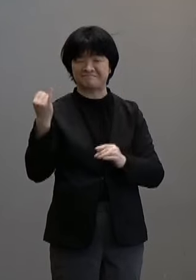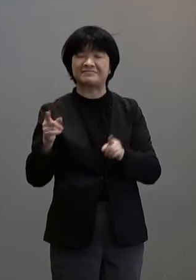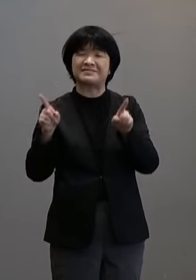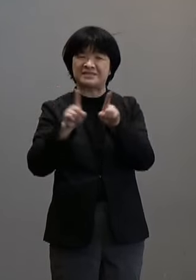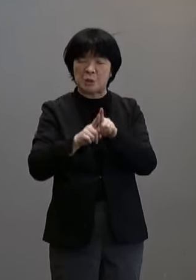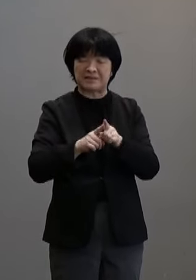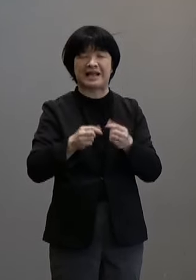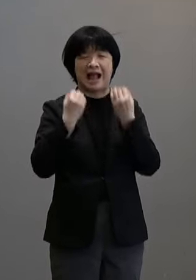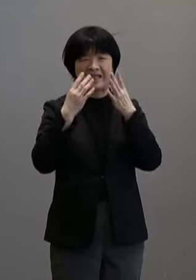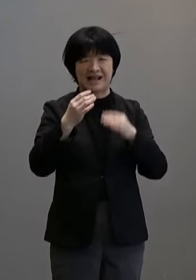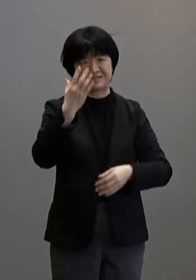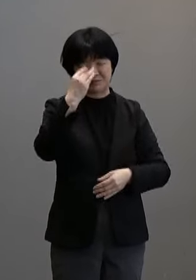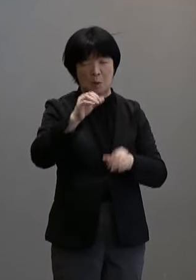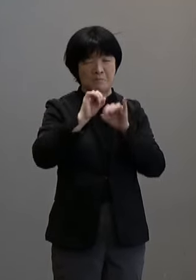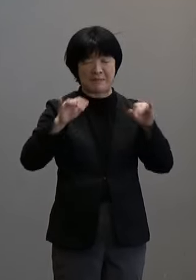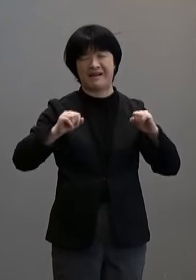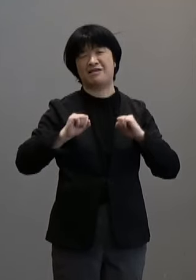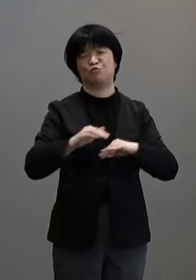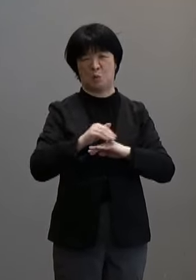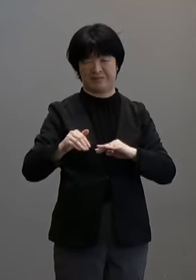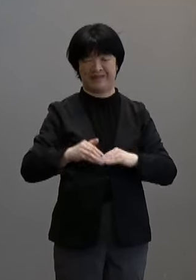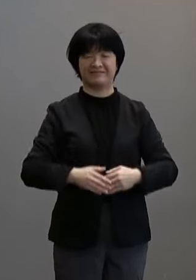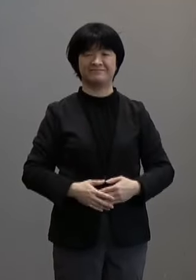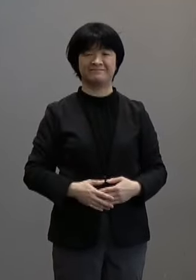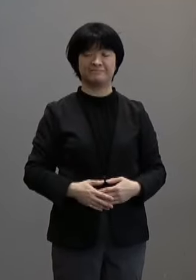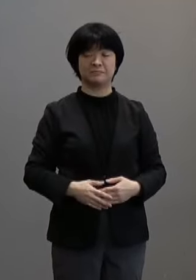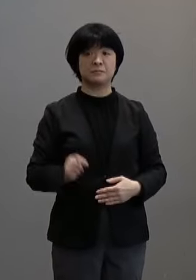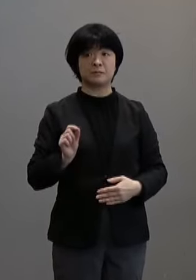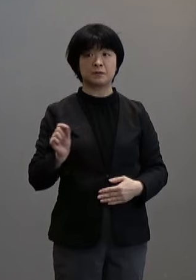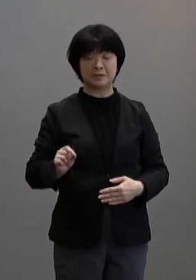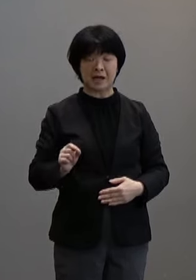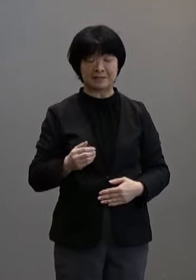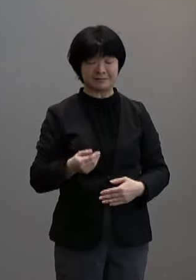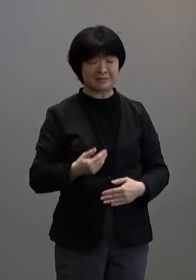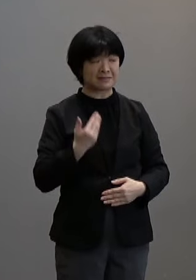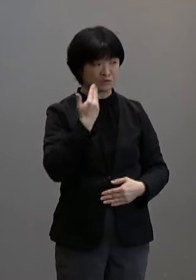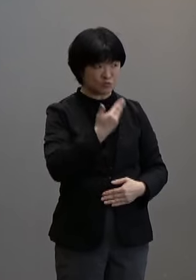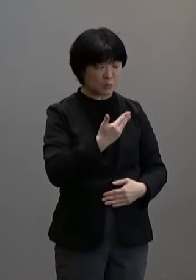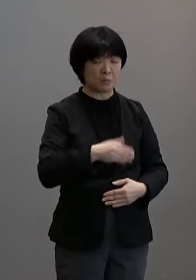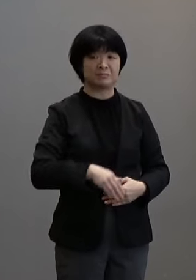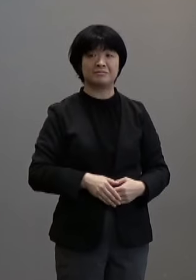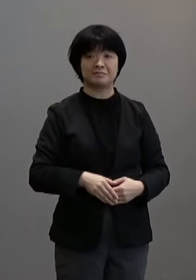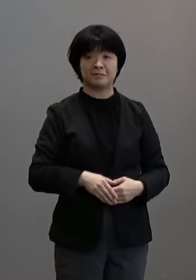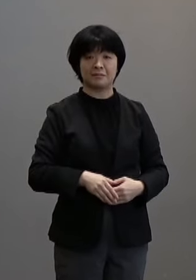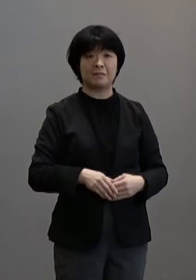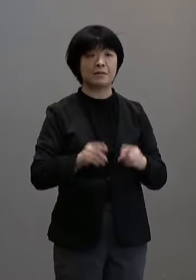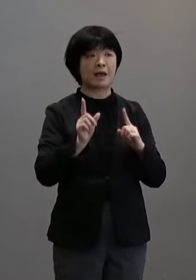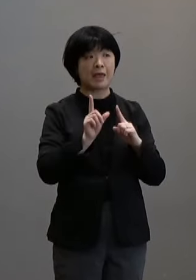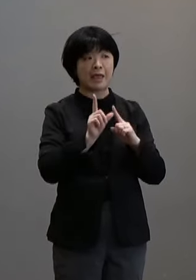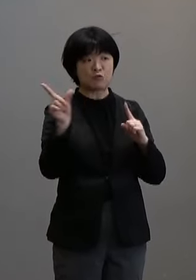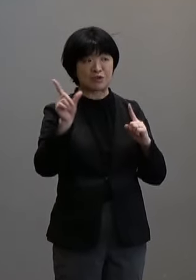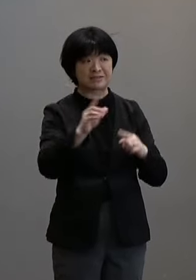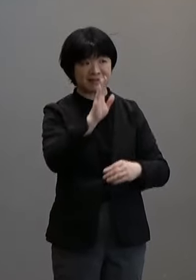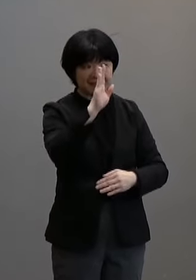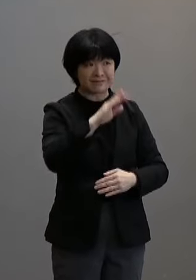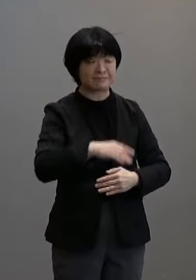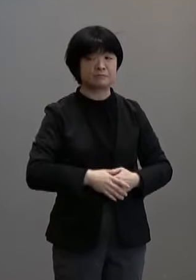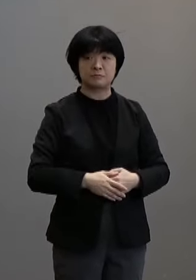。私からは以上です。 それでは質問を受けします。はじめに幹事社 NHK さん、お願いします